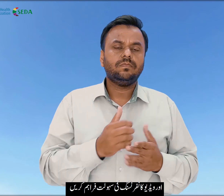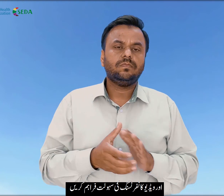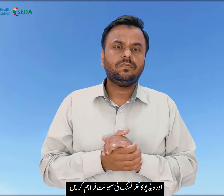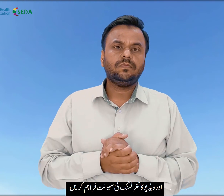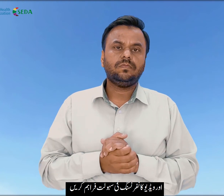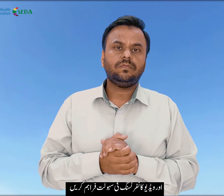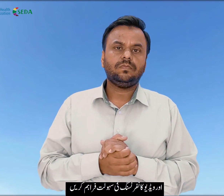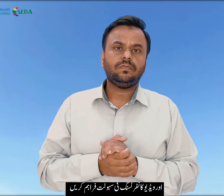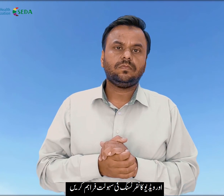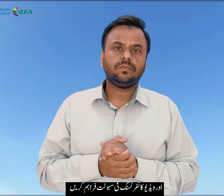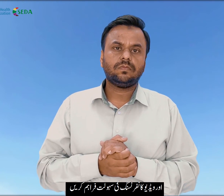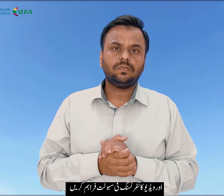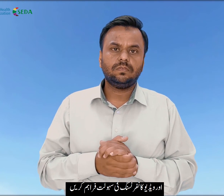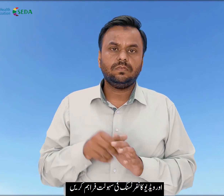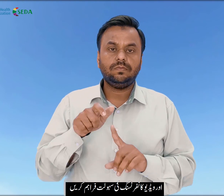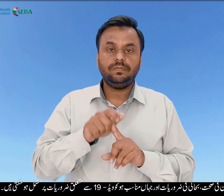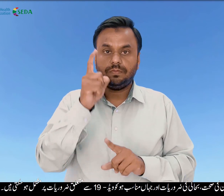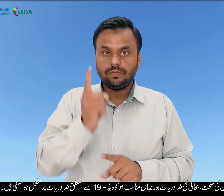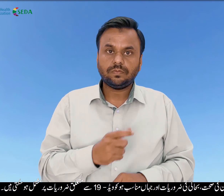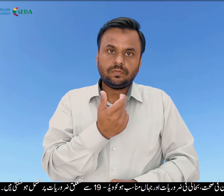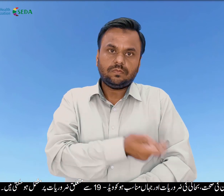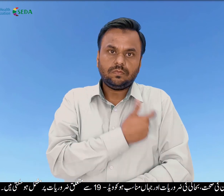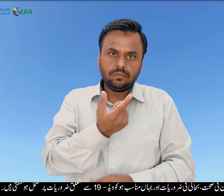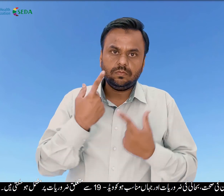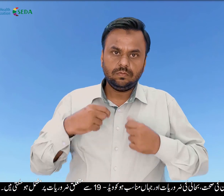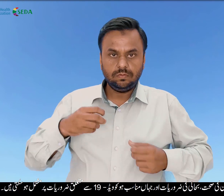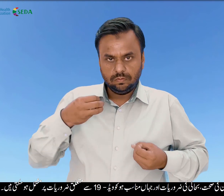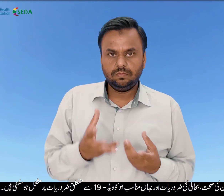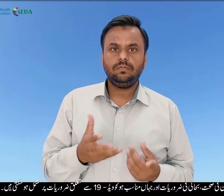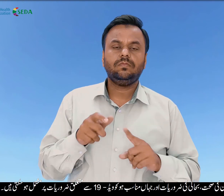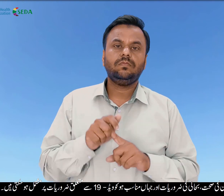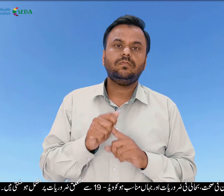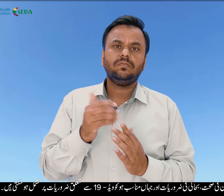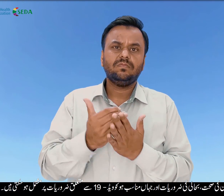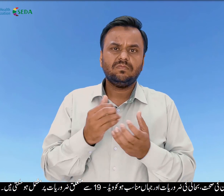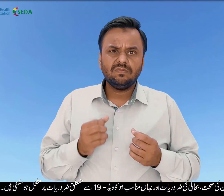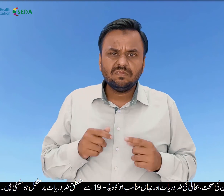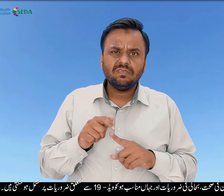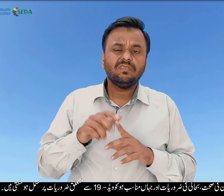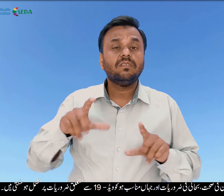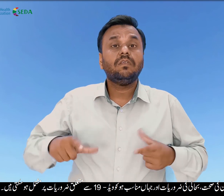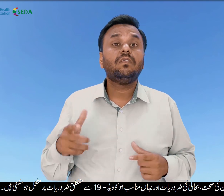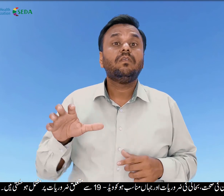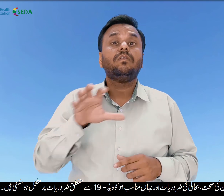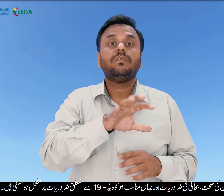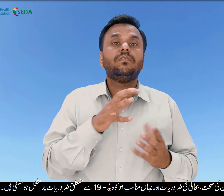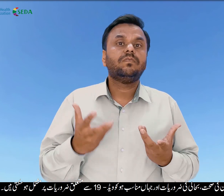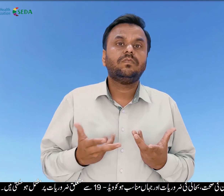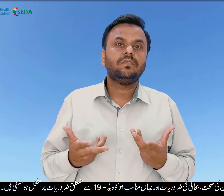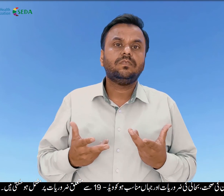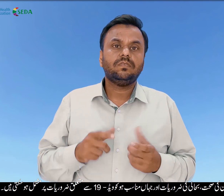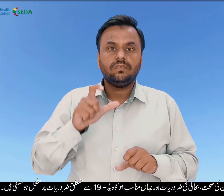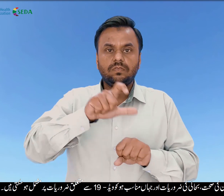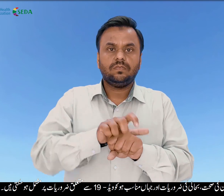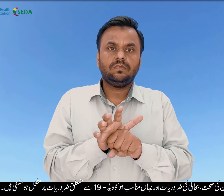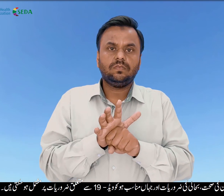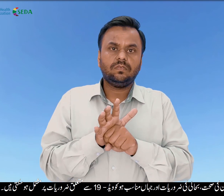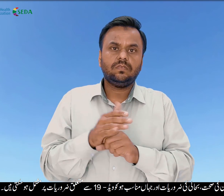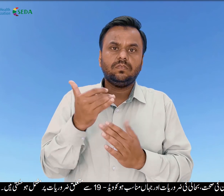کریں۔ یہ ان کی صحت، بحالی کی ضروریات اور جہاں مناسب ہو